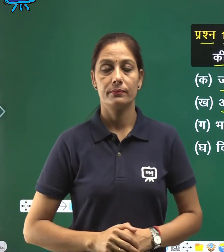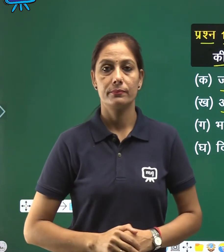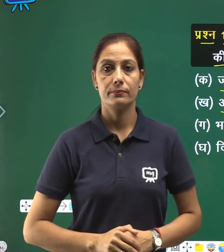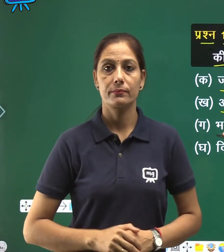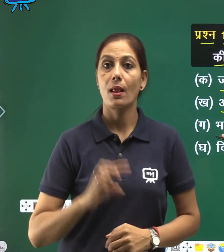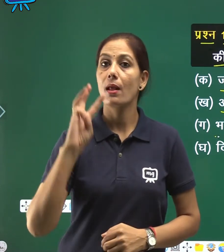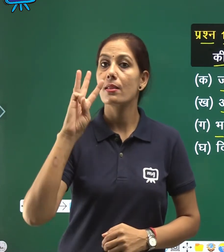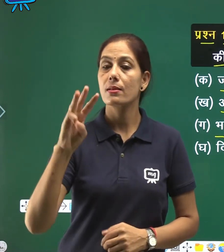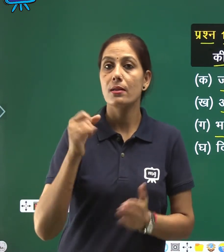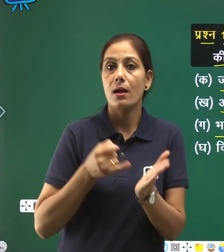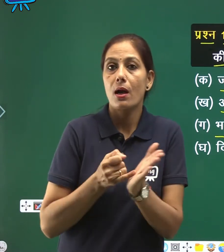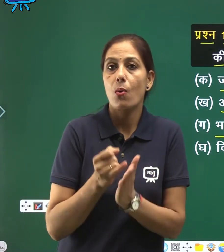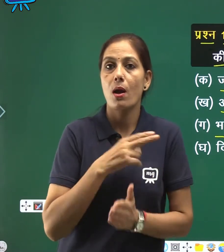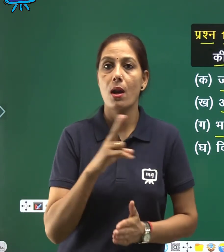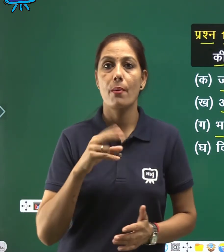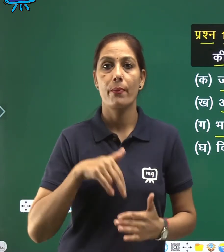तीसरा भानुपुरा,